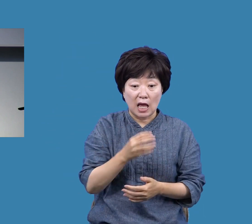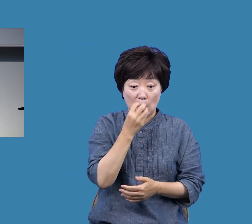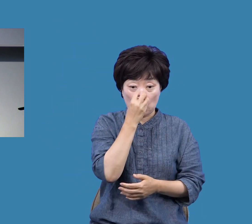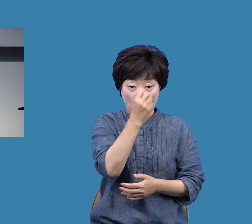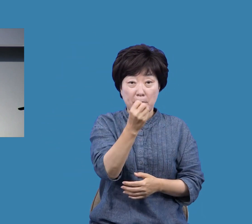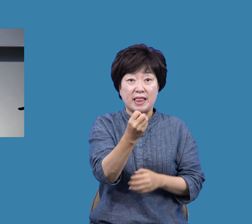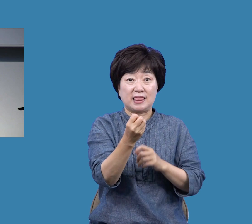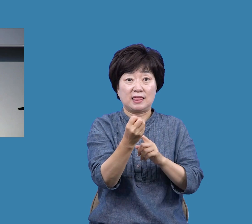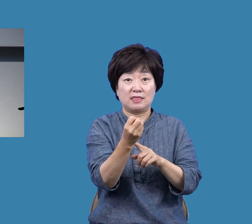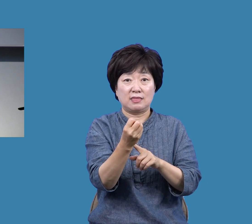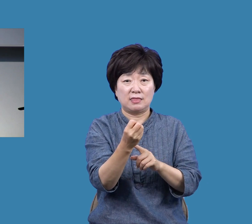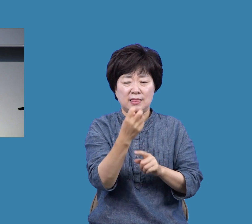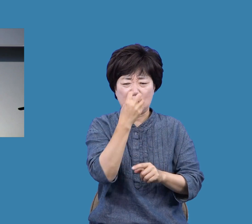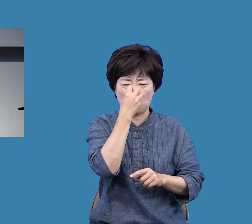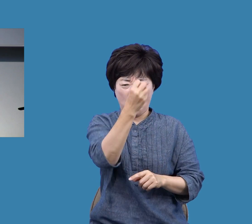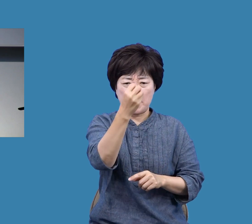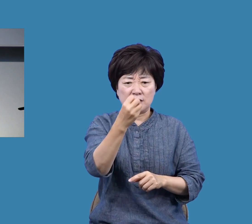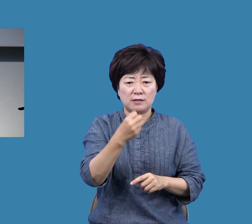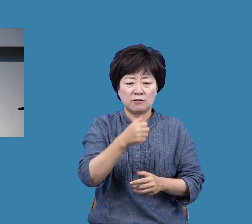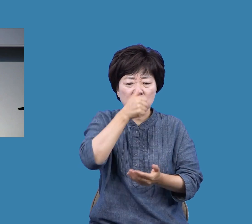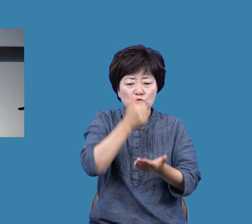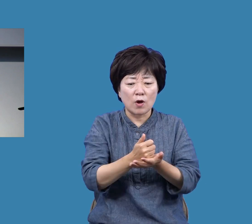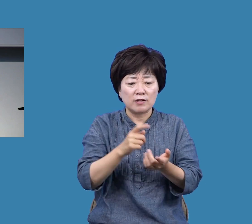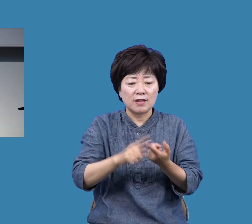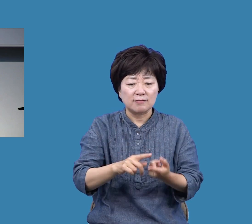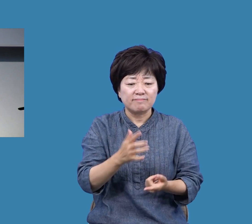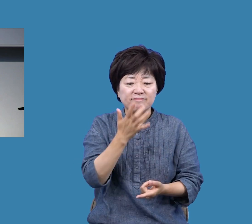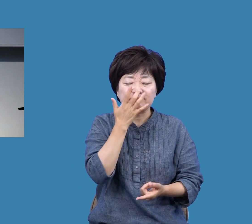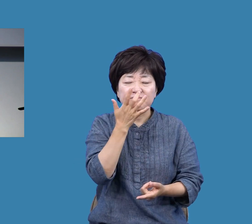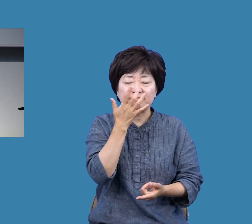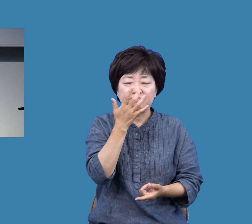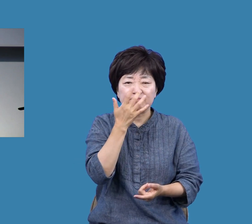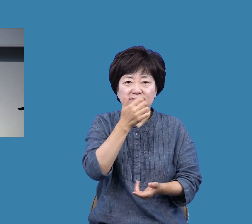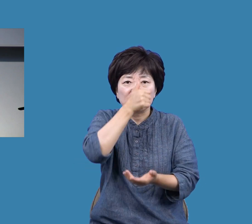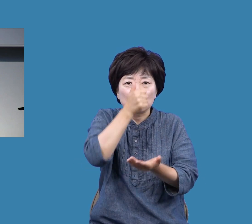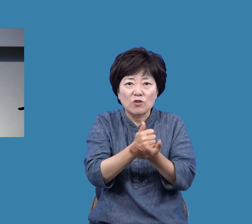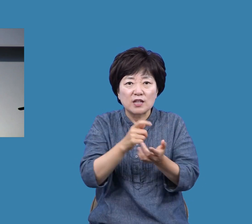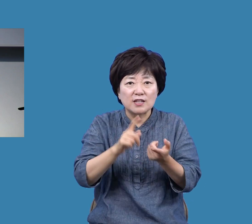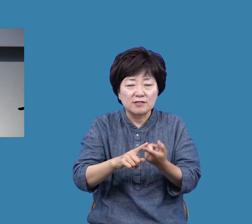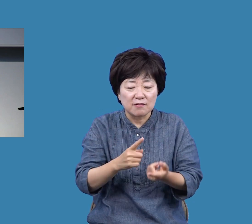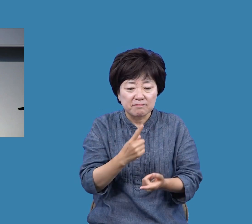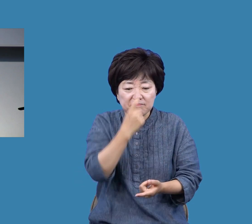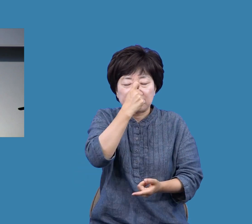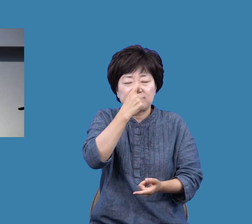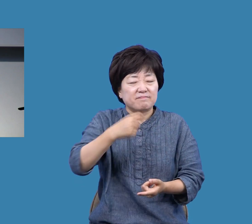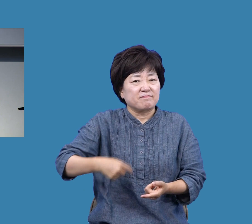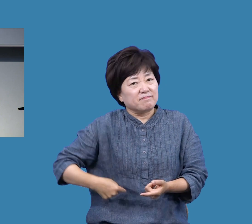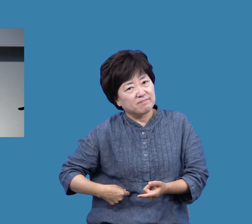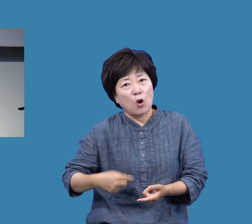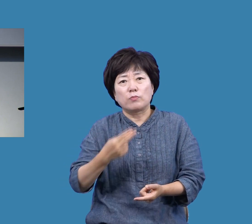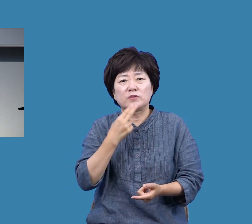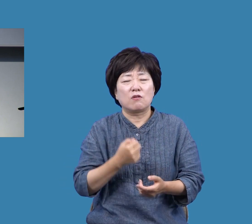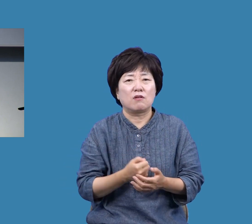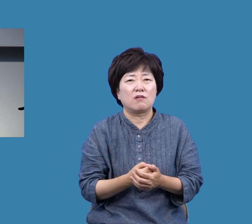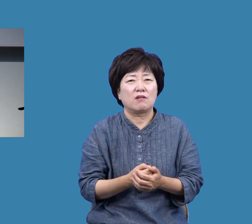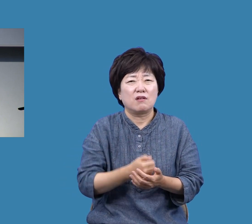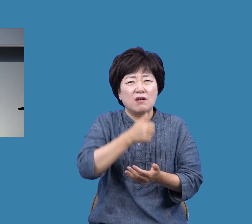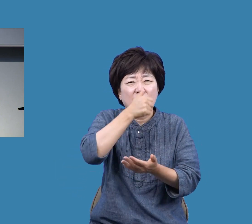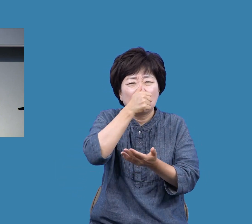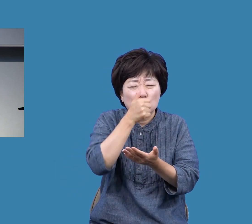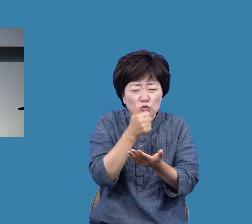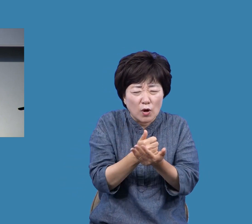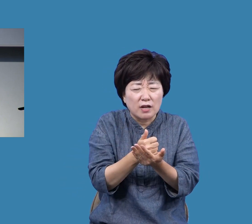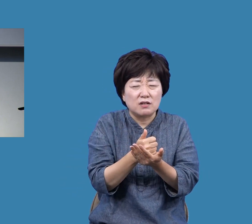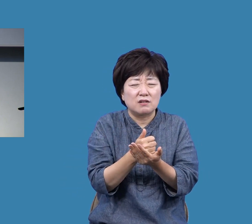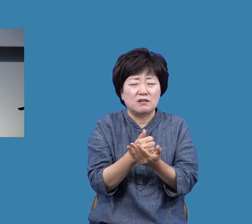무슨 뜻이겠어요? 죄를 돌이키지 않는다는 거야. 교만하여져서 죄를 돌이키지 않는다는 거예요. 계속 죄를 돌이키지 않으면